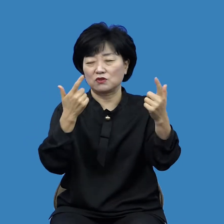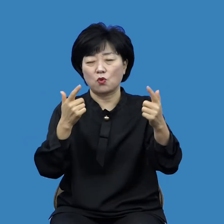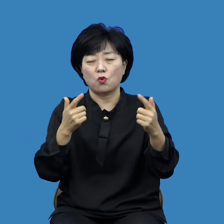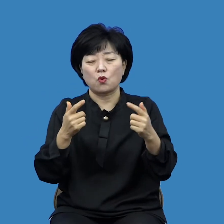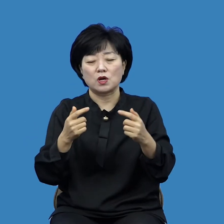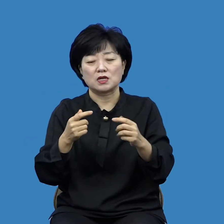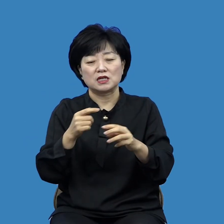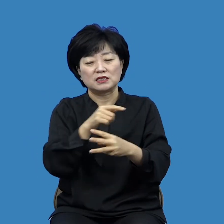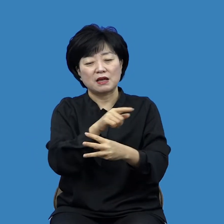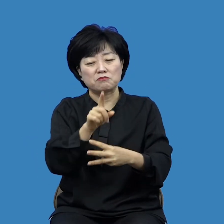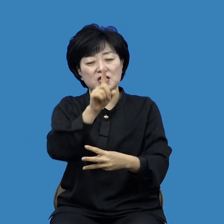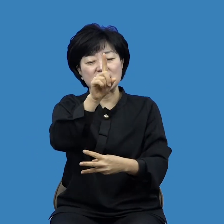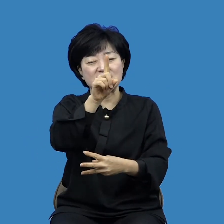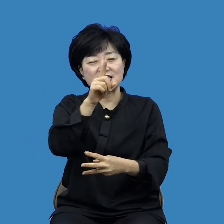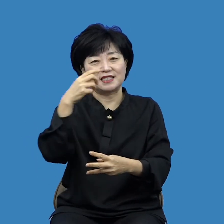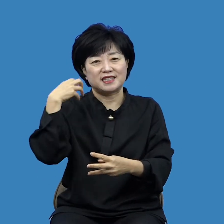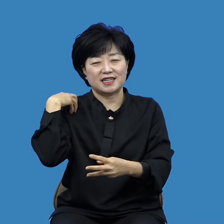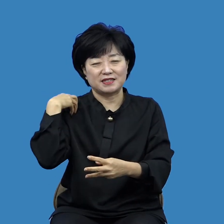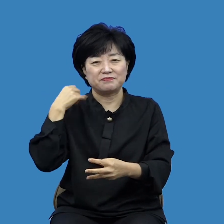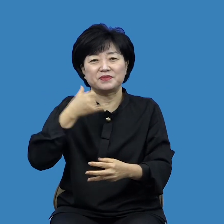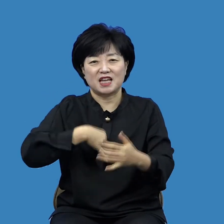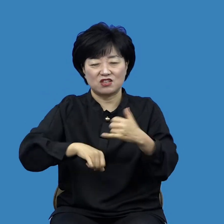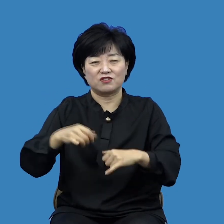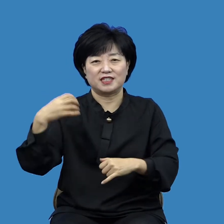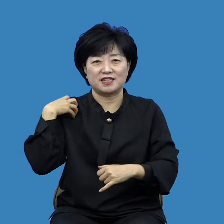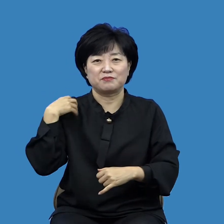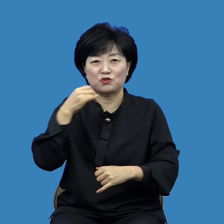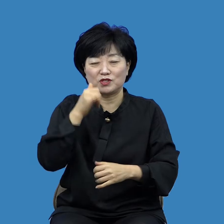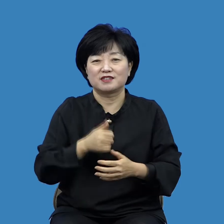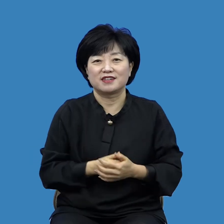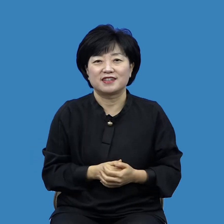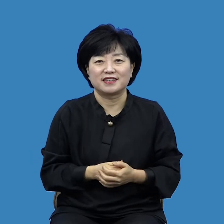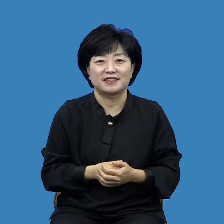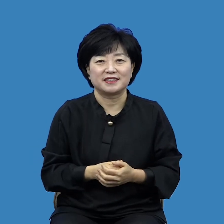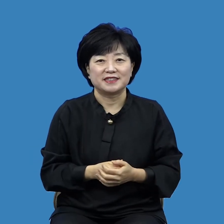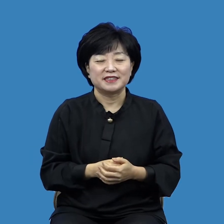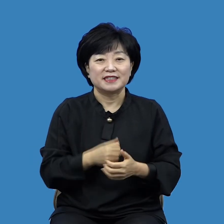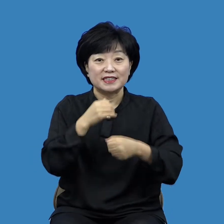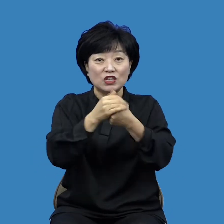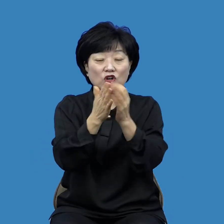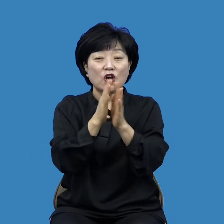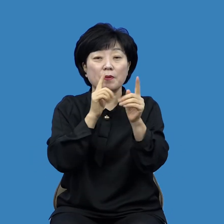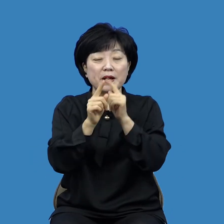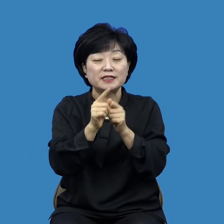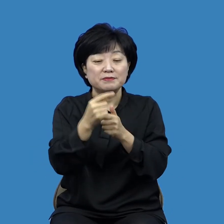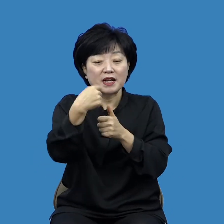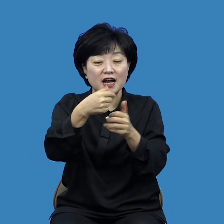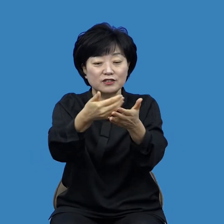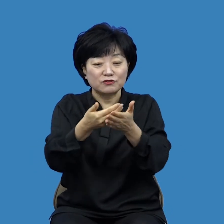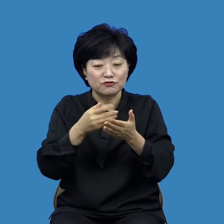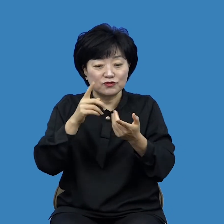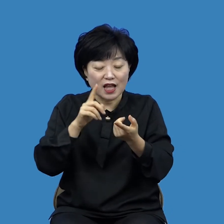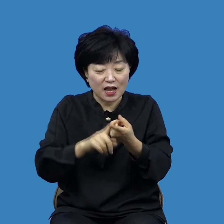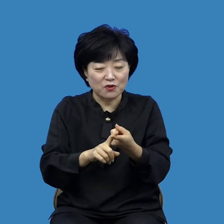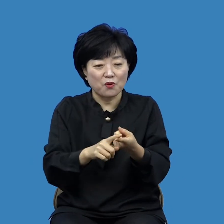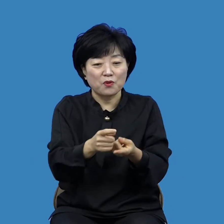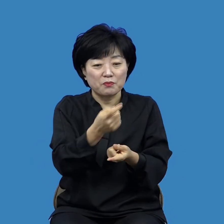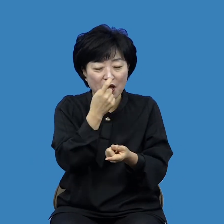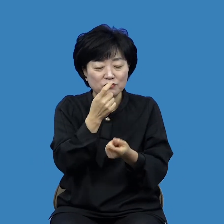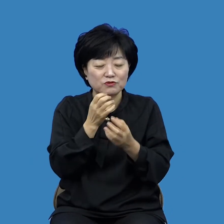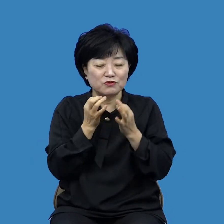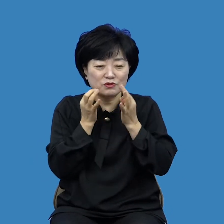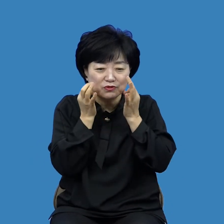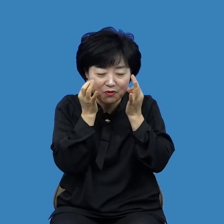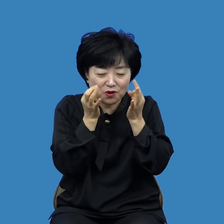3분의 1의 책임이 자녀들에게 있다는 거예요. 그래서 자녀들이 온전히 성경에서 얘기한 대로 그렇게 배우고 노력하고 애쓰고